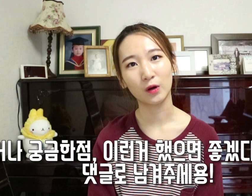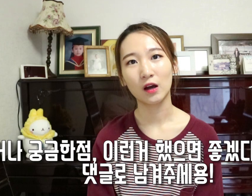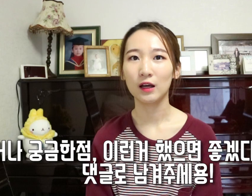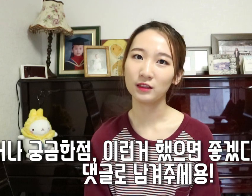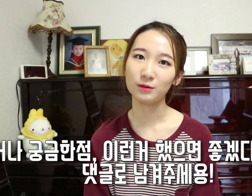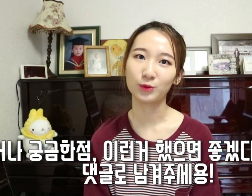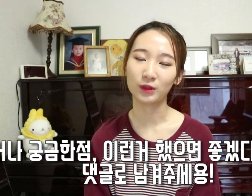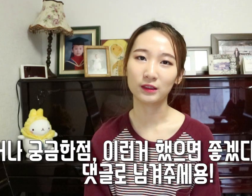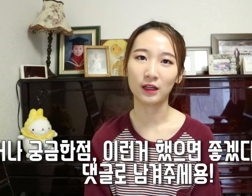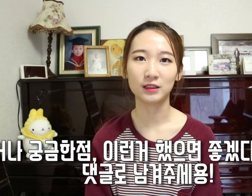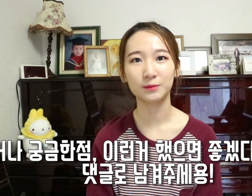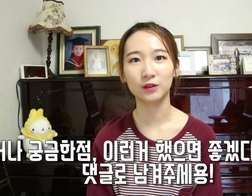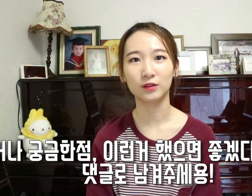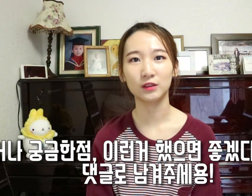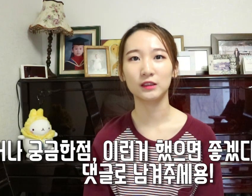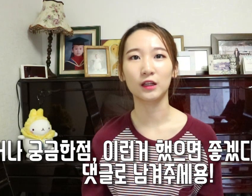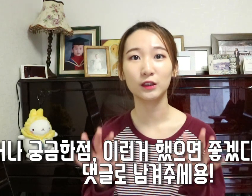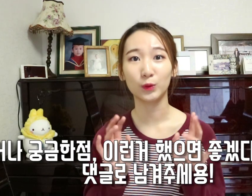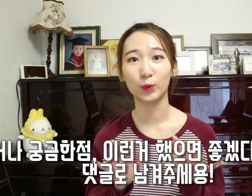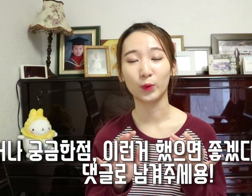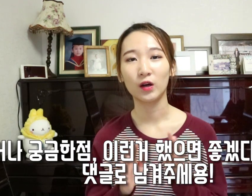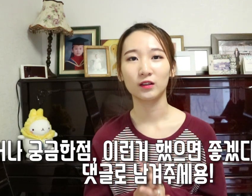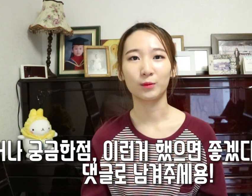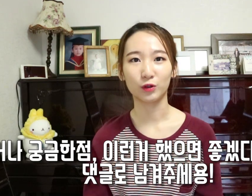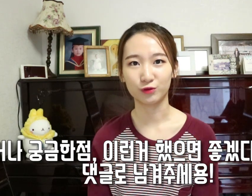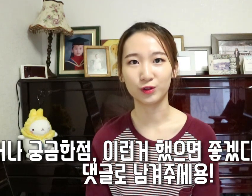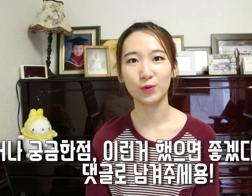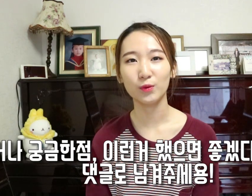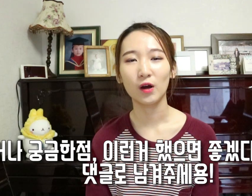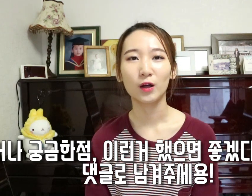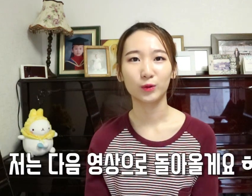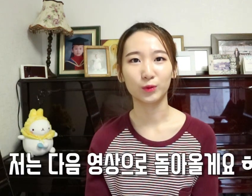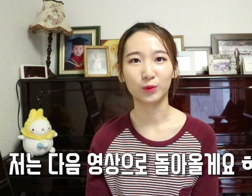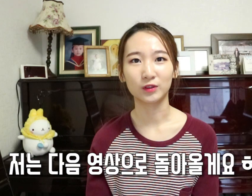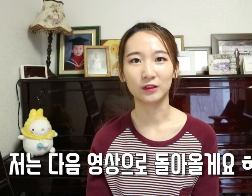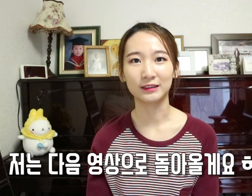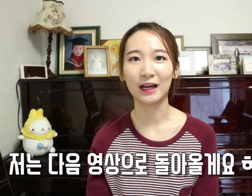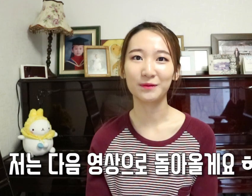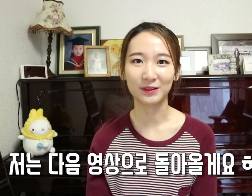또 했으면 좋겠다 싶은 것들 댓글로 남겨주시고, 또 저는 다음